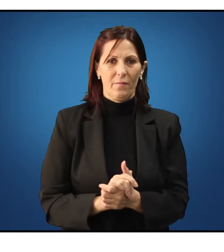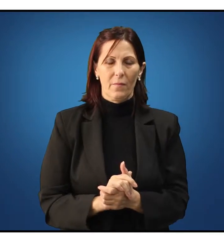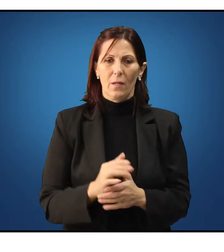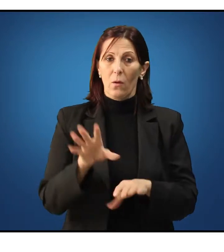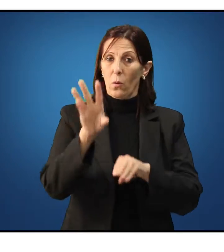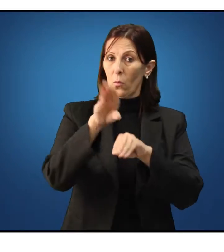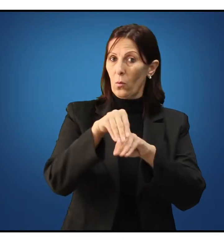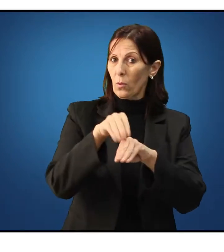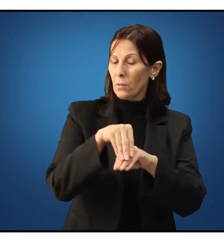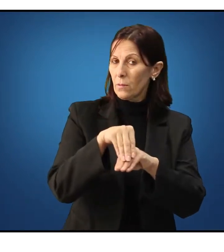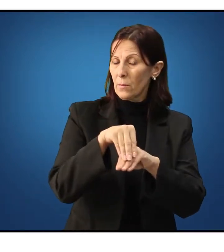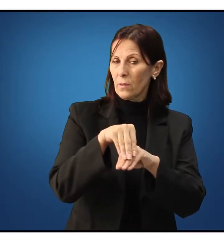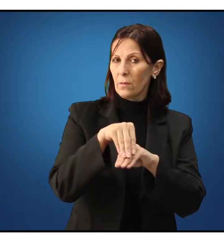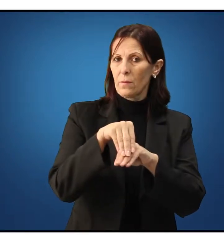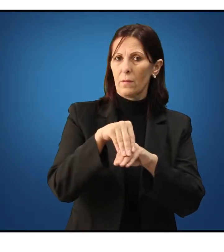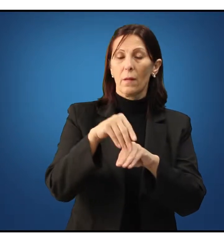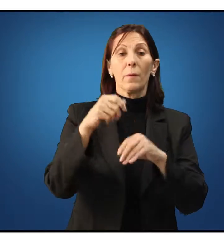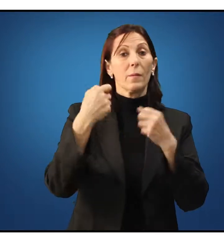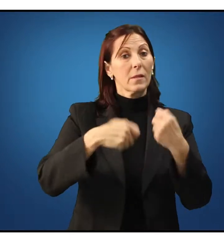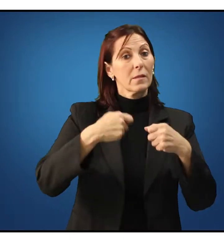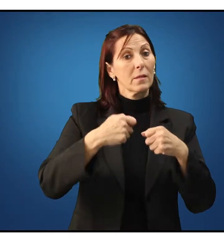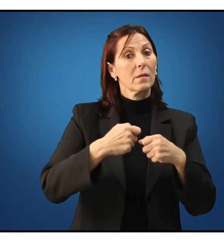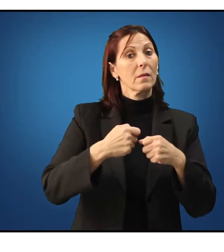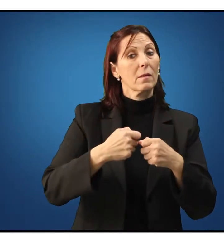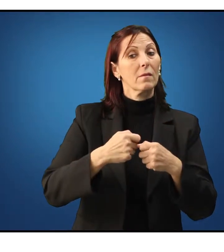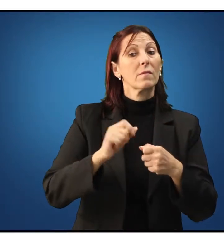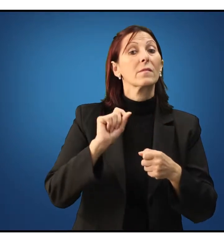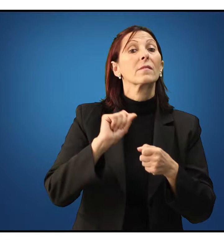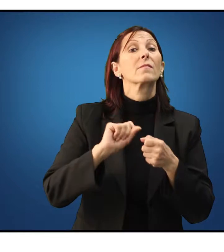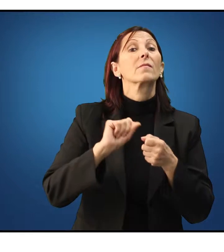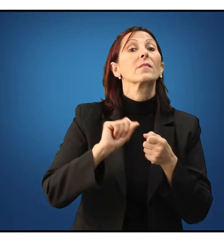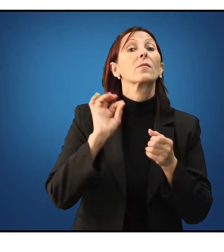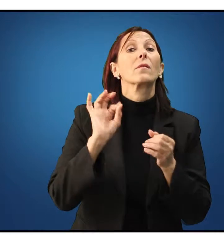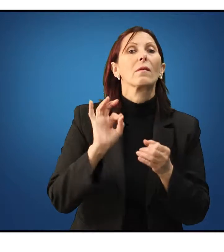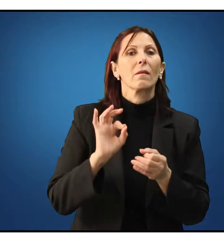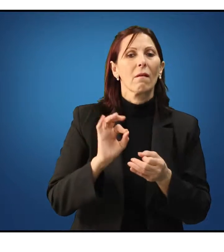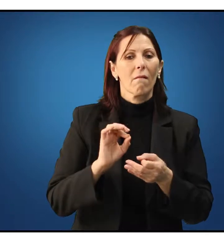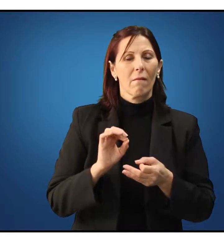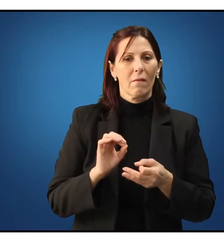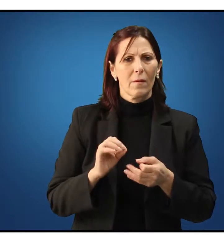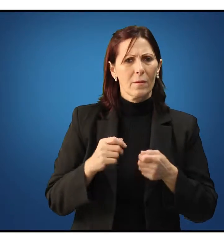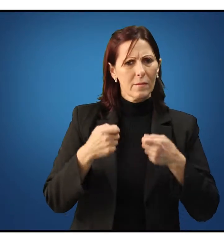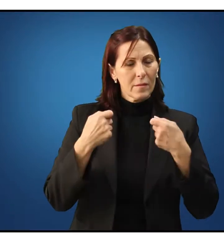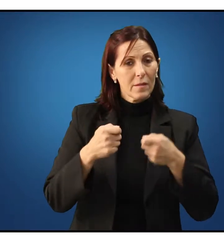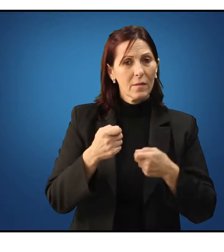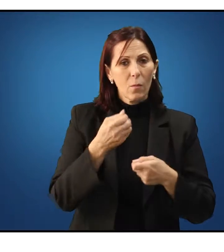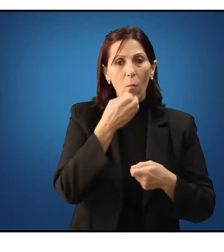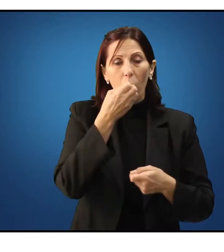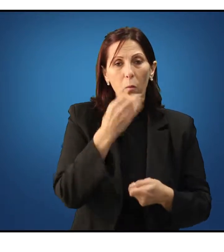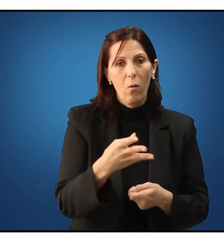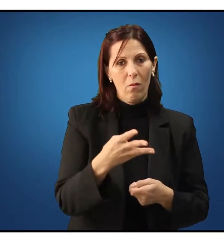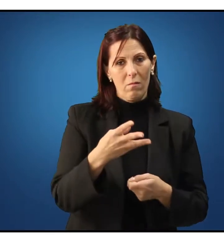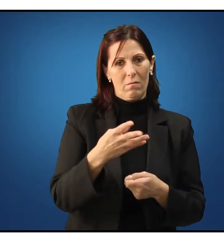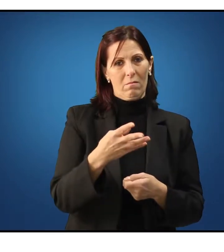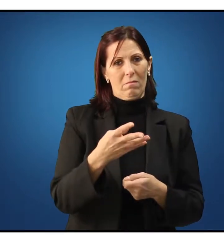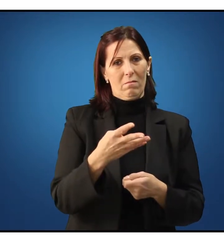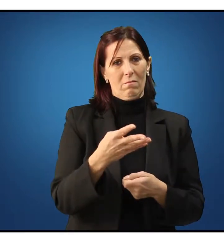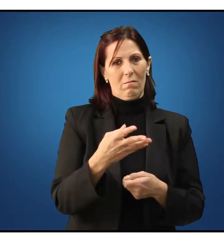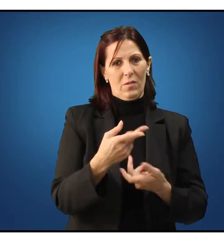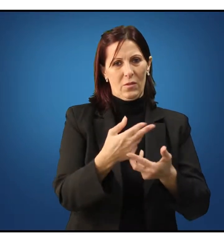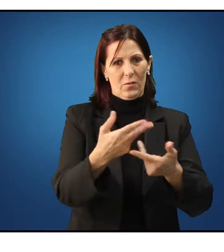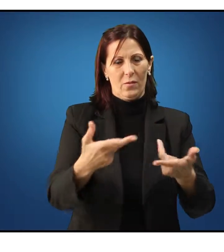conhecimento tem que servir para alguma coisa, tem que ser útil para alguma coisa. Não